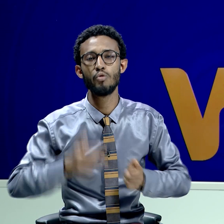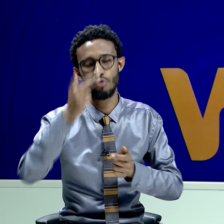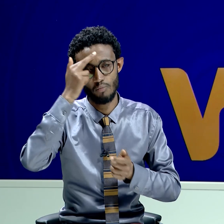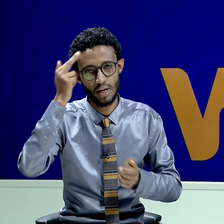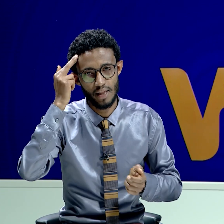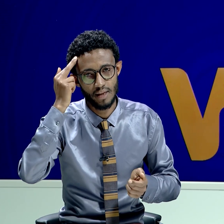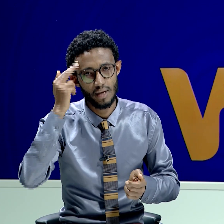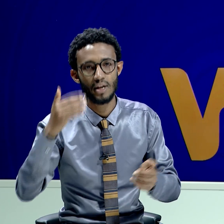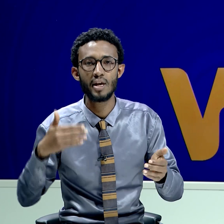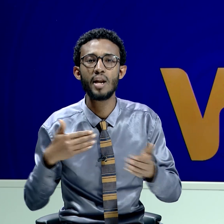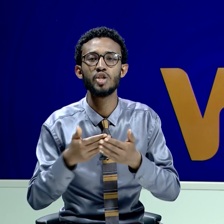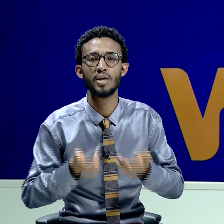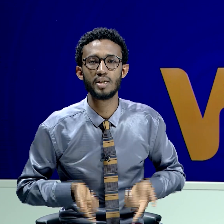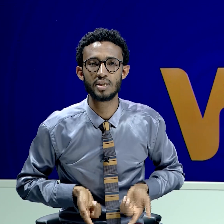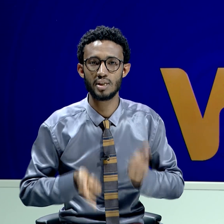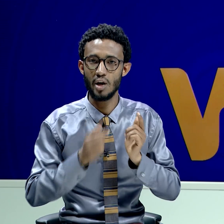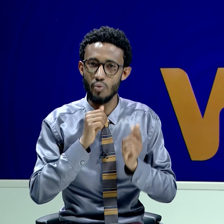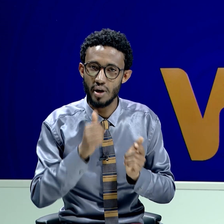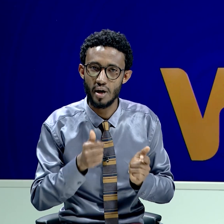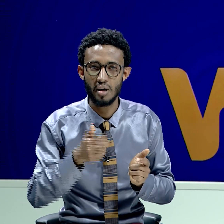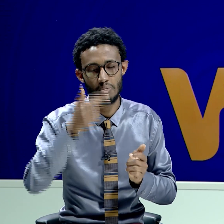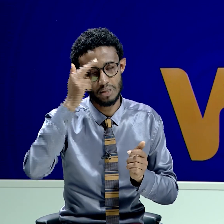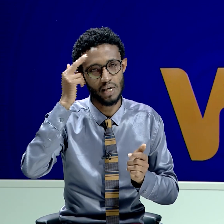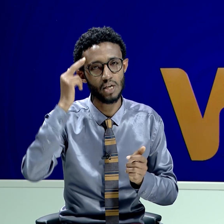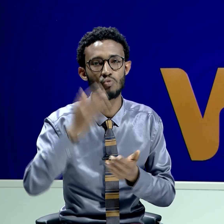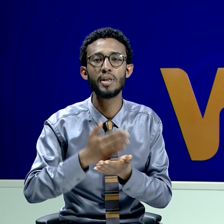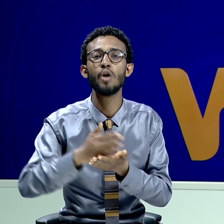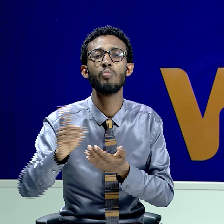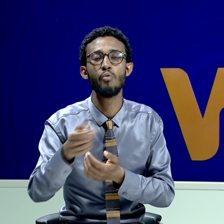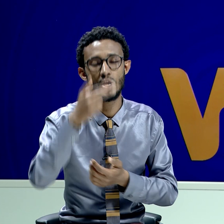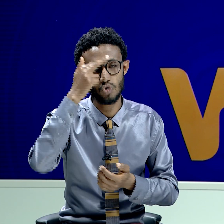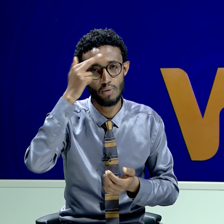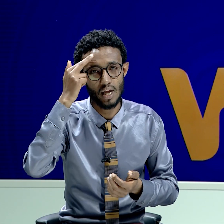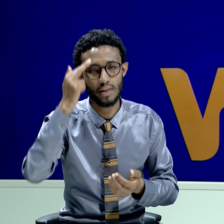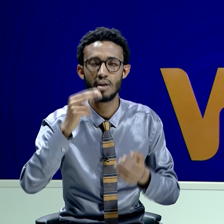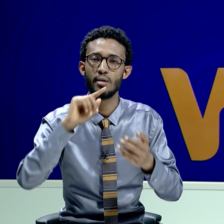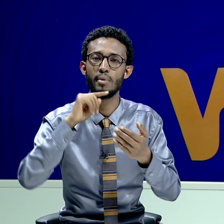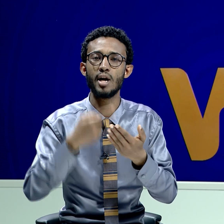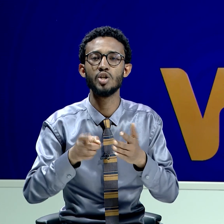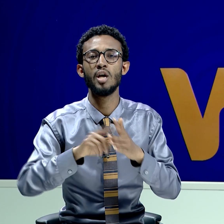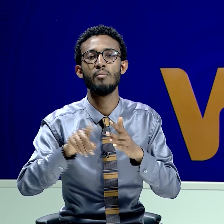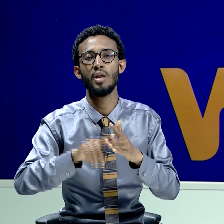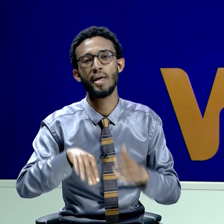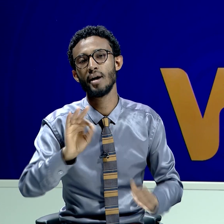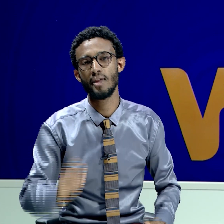ባለመኖሩ ምክንያት ተነሽነት ስላልኖረ መስማሳናችሁ ተገሉ በመሆናቸው ምክንያት መረጃ አያመልጥ አይገኛል።